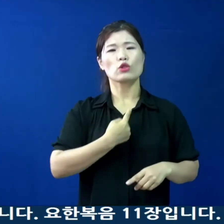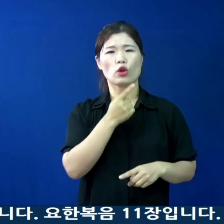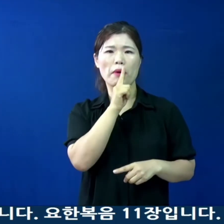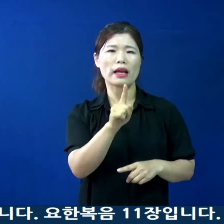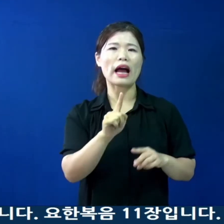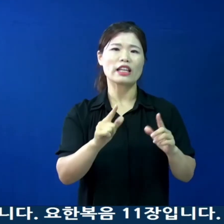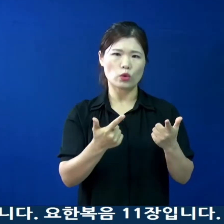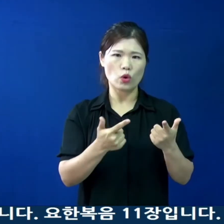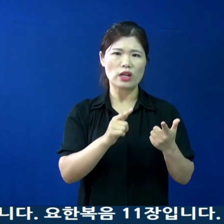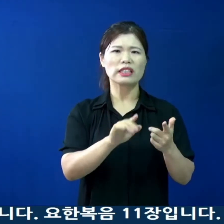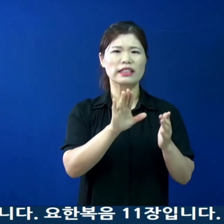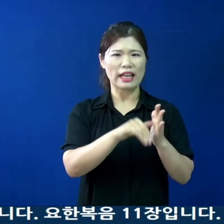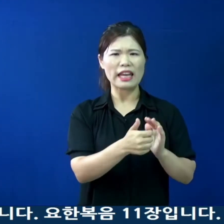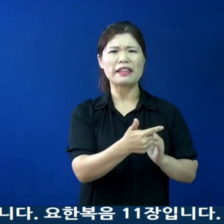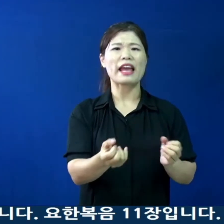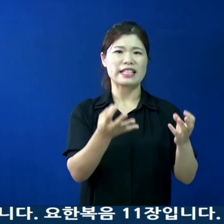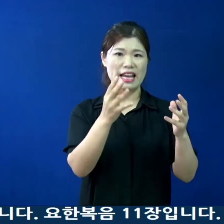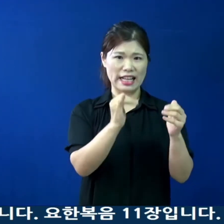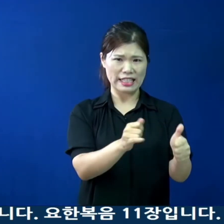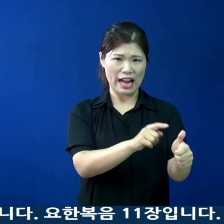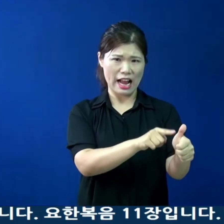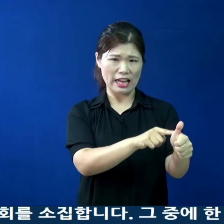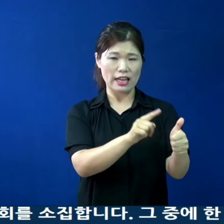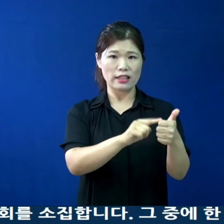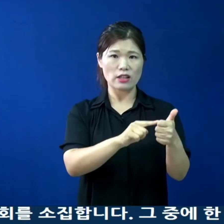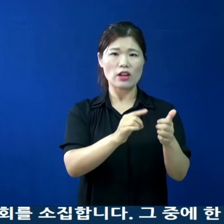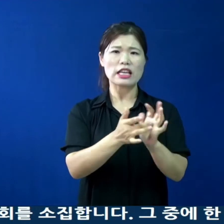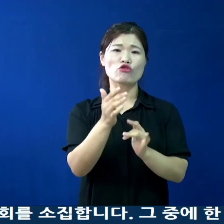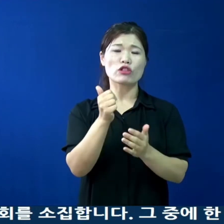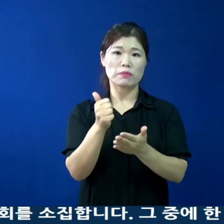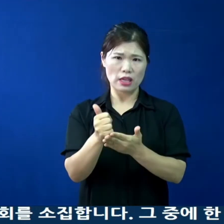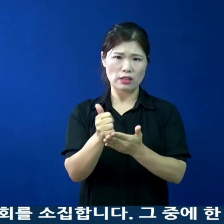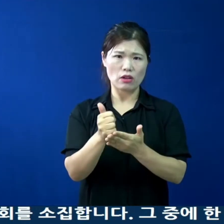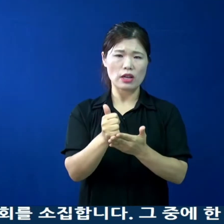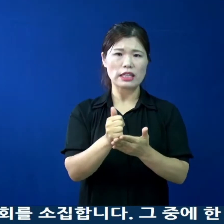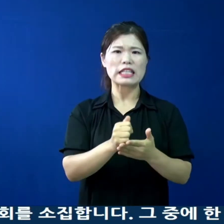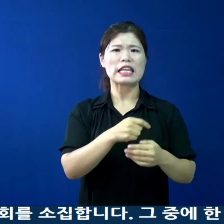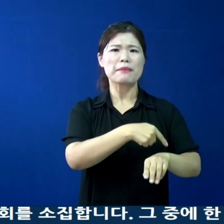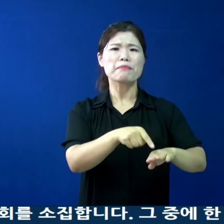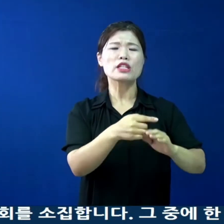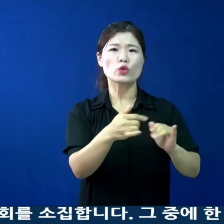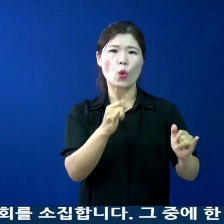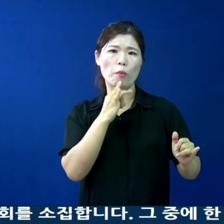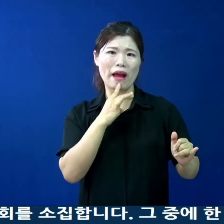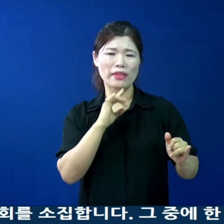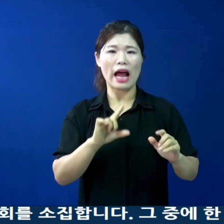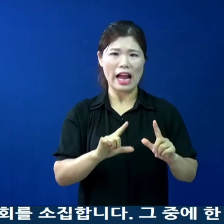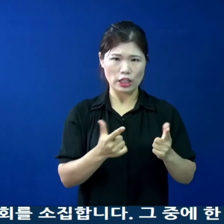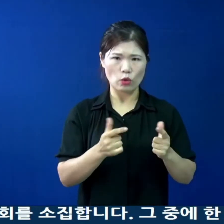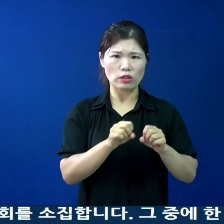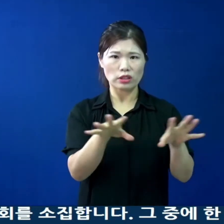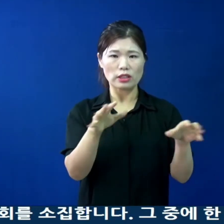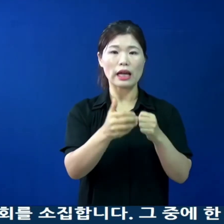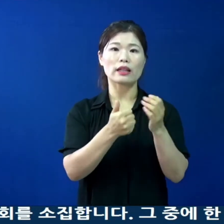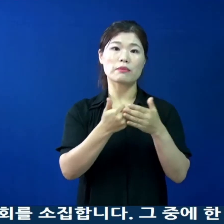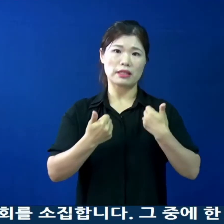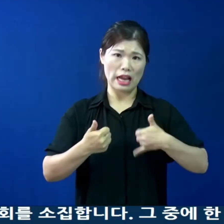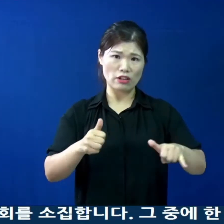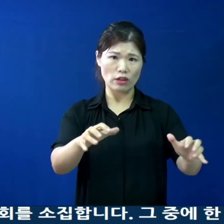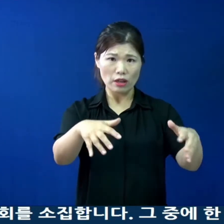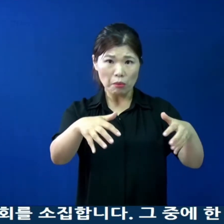해의 대제사장이므로 예수께서 그 민족을 위하시고 또 그 민족만 위할 뿐 아니라 흩어진 하나님의 자녀를